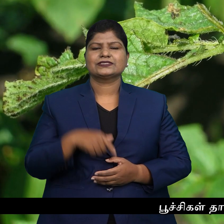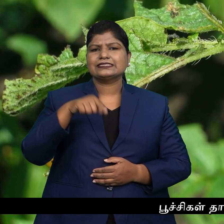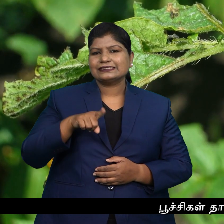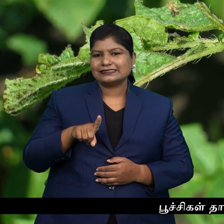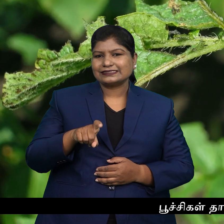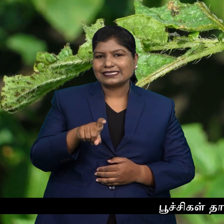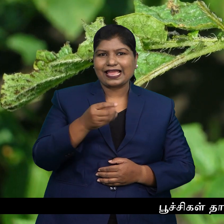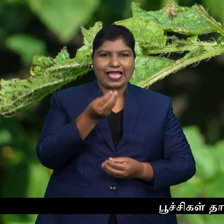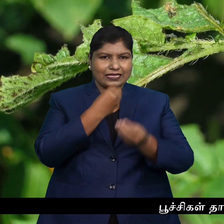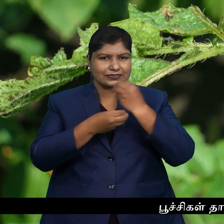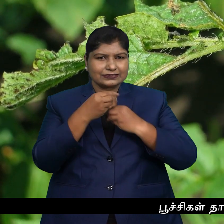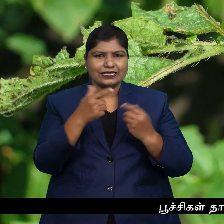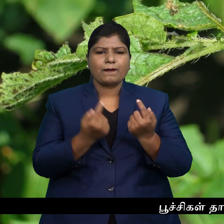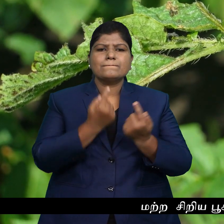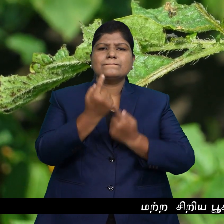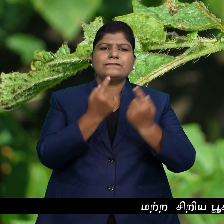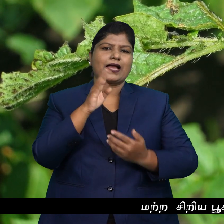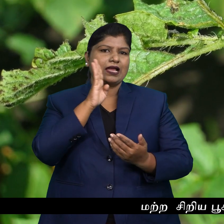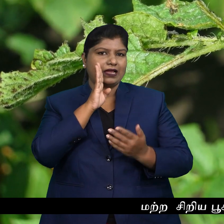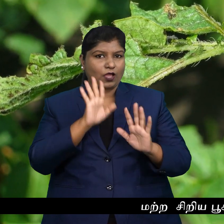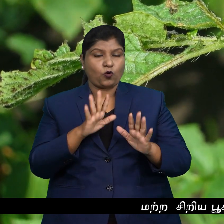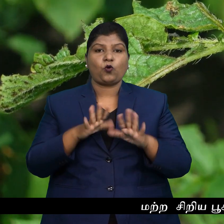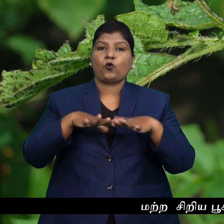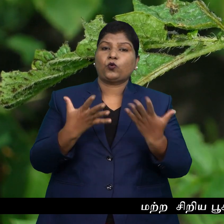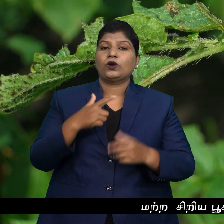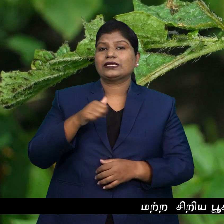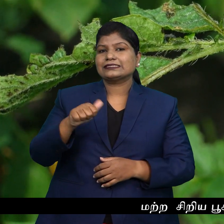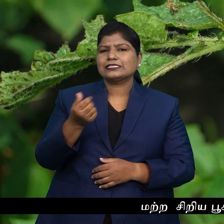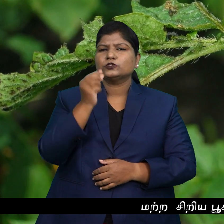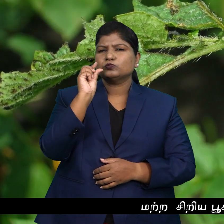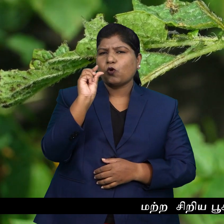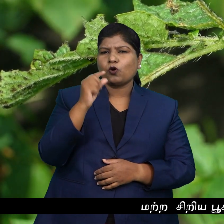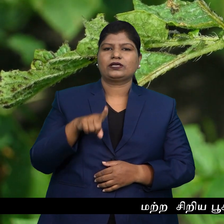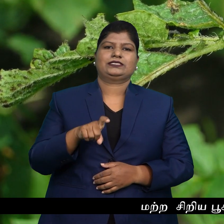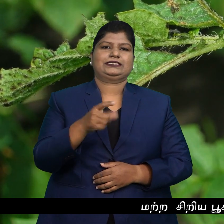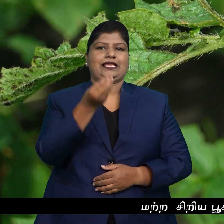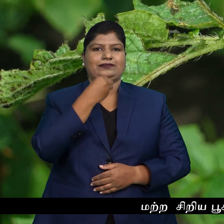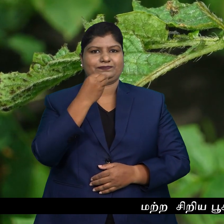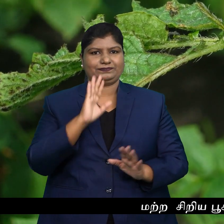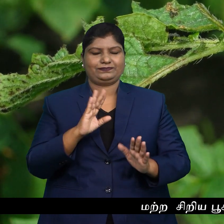பூச்சிகள் தாவர இலைகள் அல்லது மற்ற சிறிய பூச்சிகளை சாப்பிடுகின்றன.